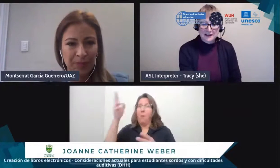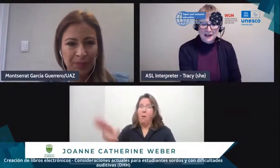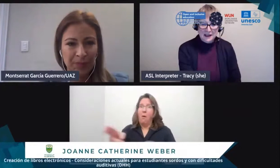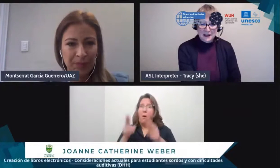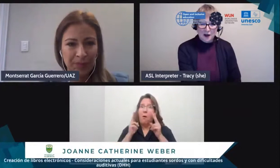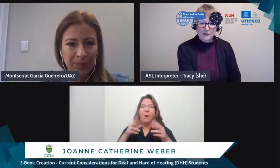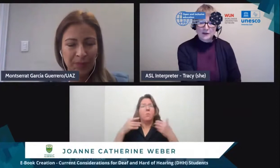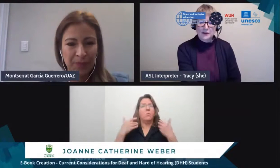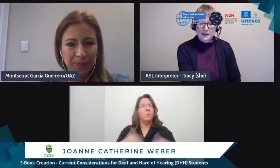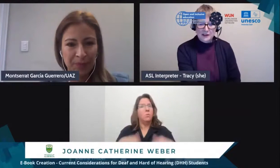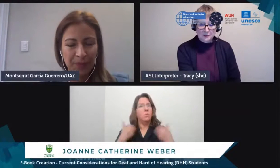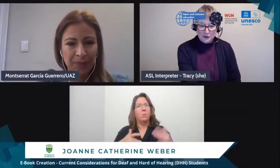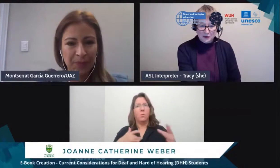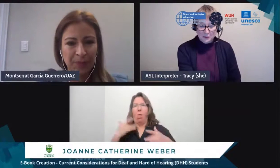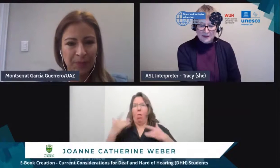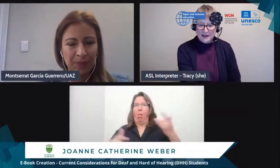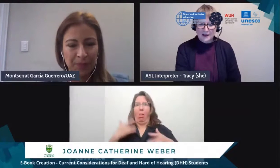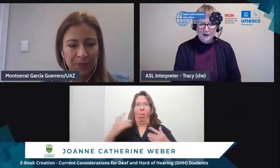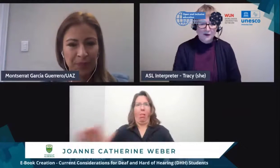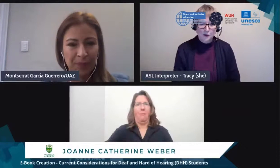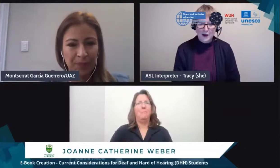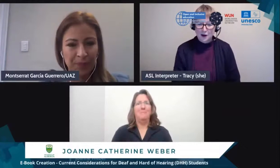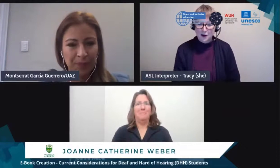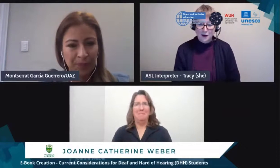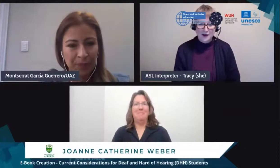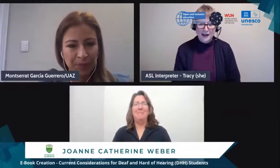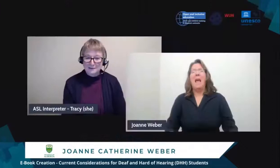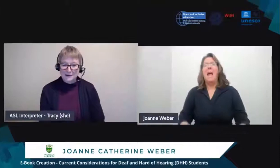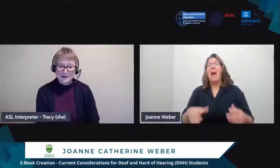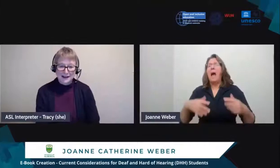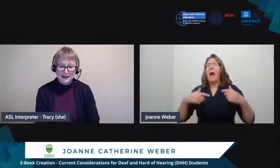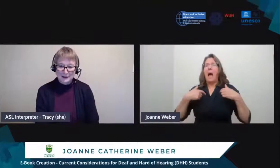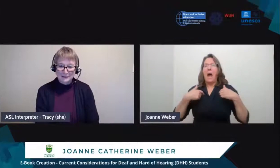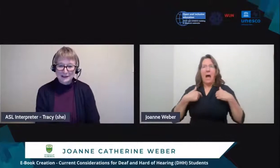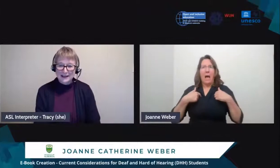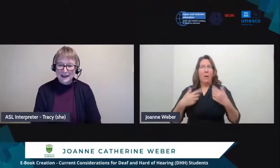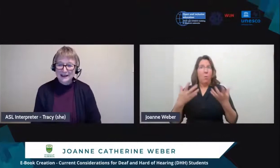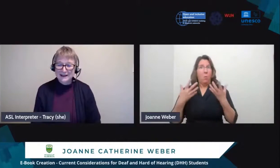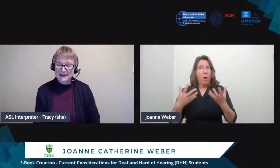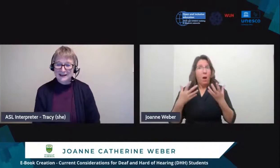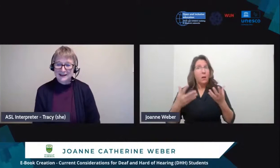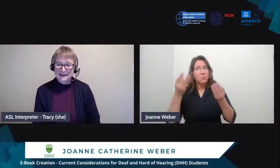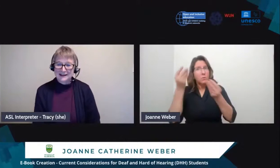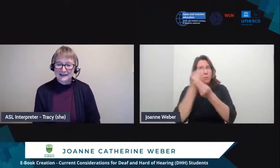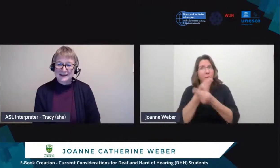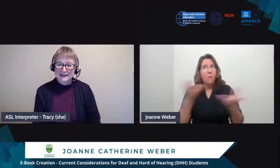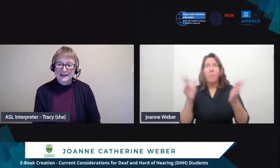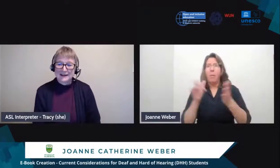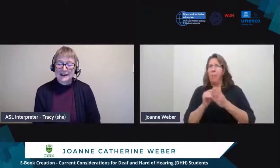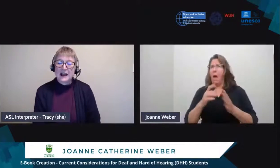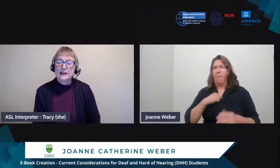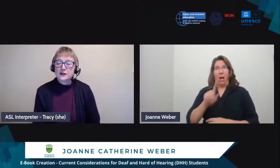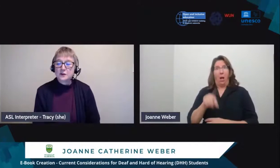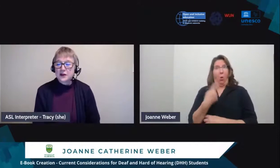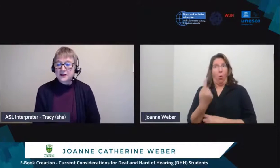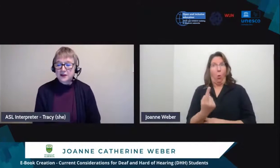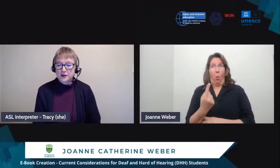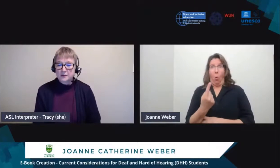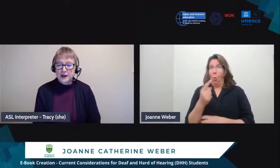oportunidad de presentar. Es un honor y estoy emocionada en cuanto al día de hoy. Y solo quiero comenzar diciendo que no